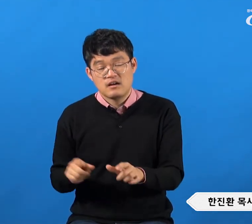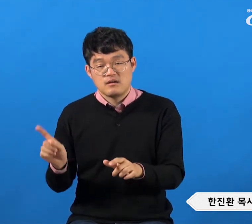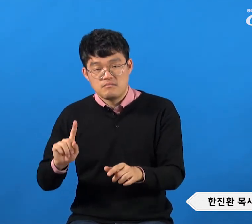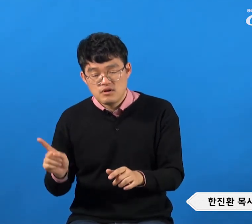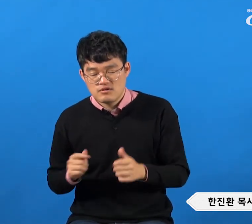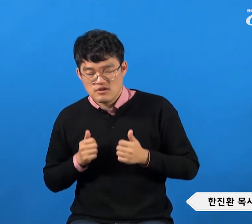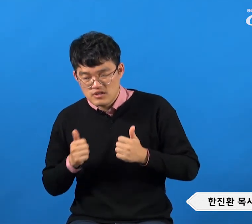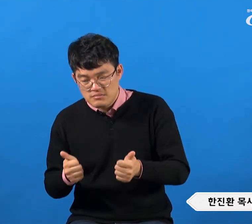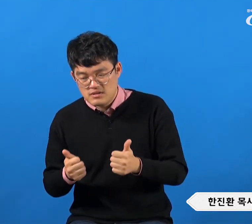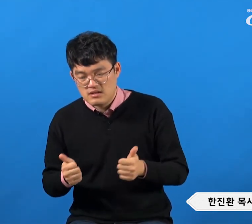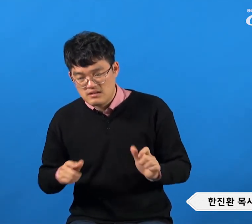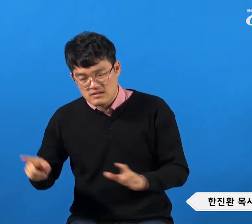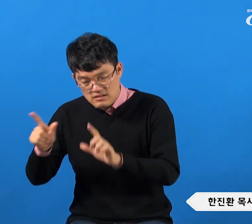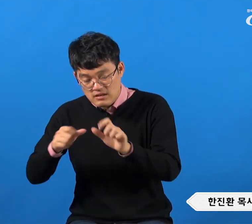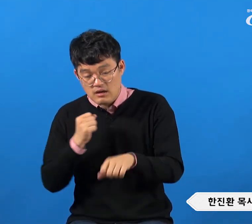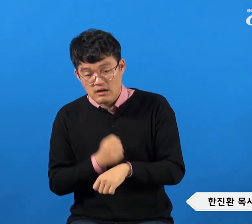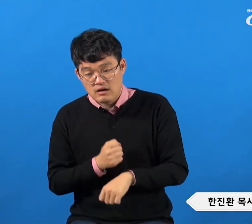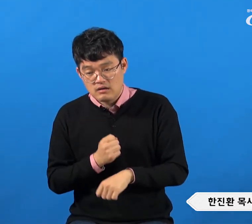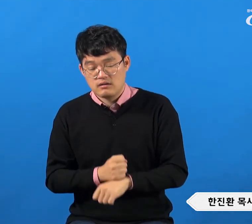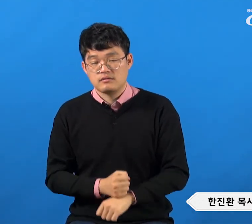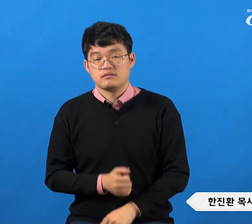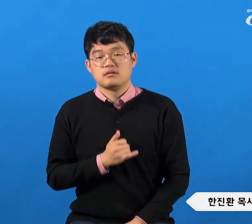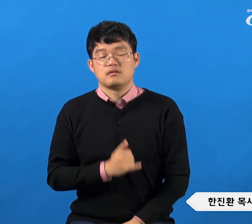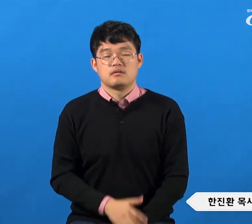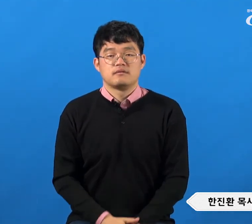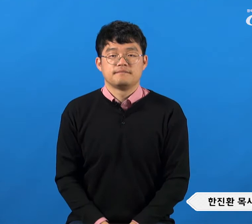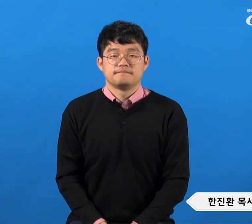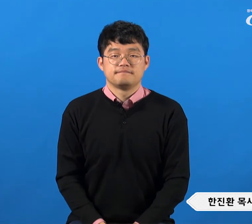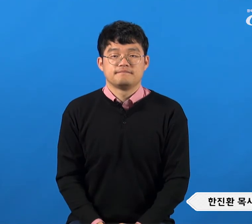각오로 부딪히니까 또 못 넘을 산도 없었습니다.